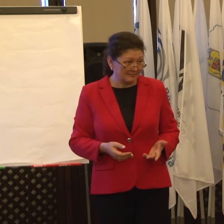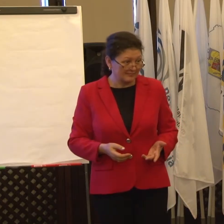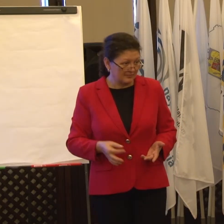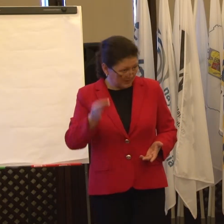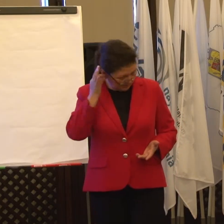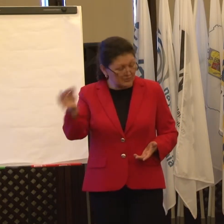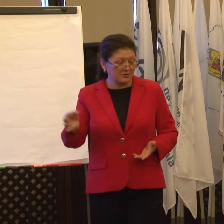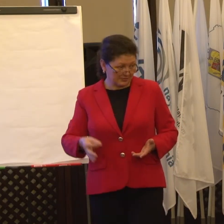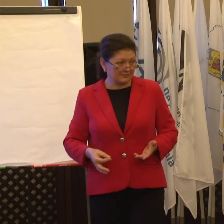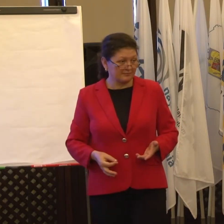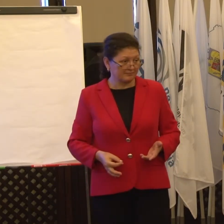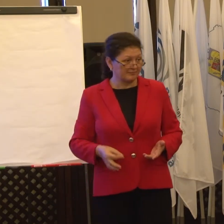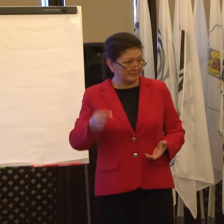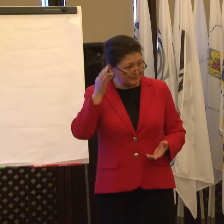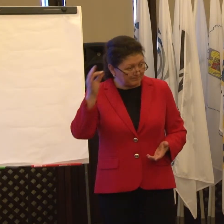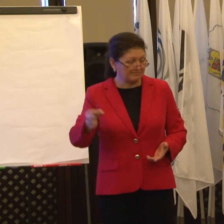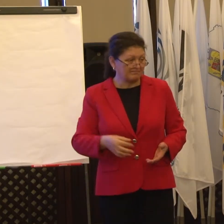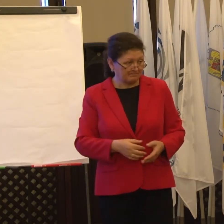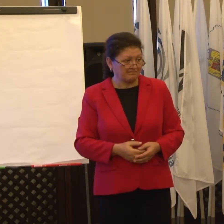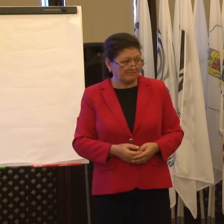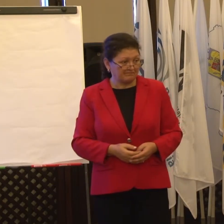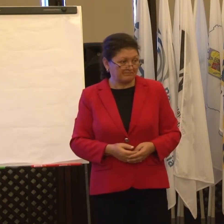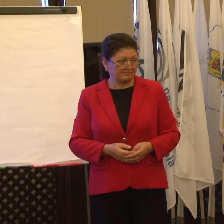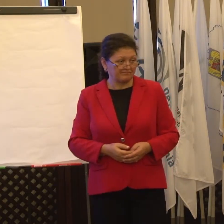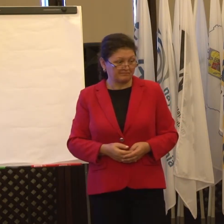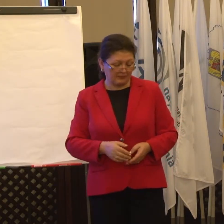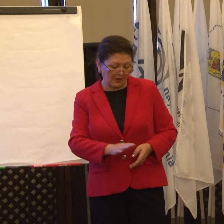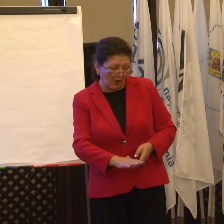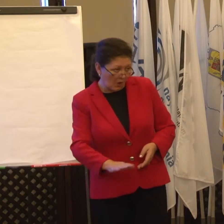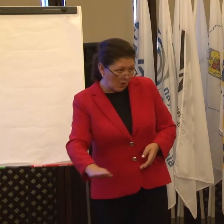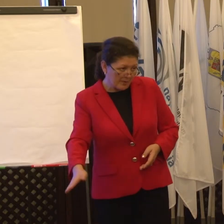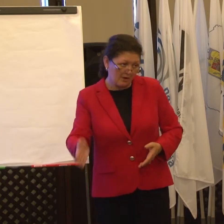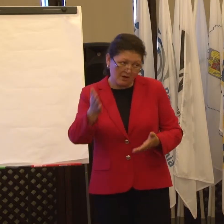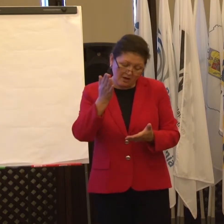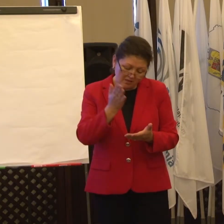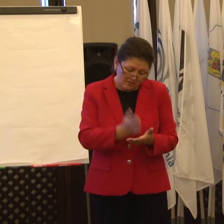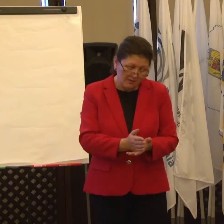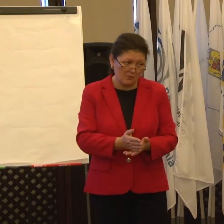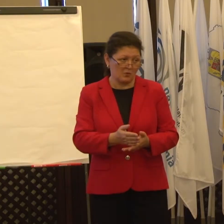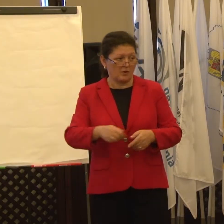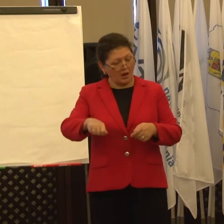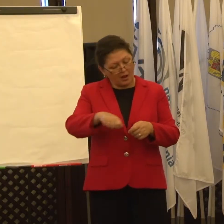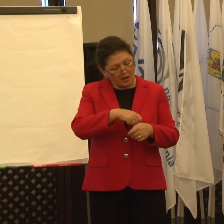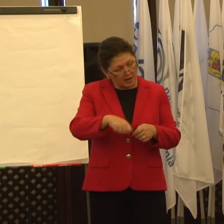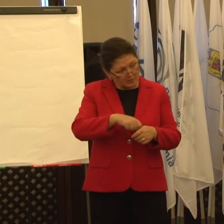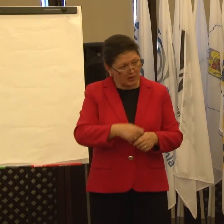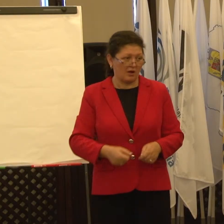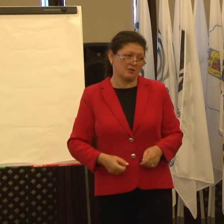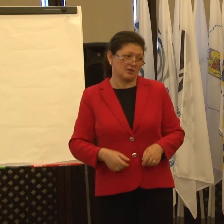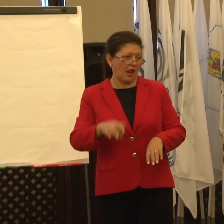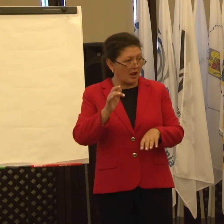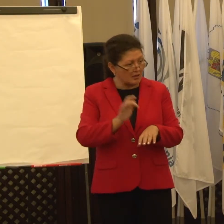copii, copilul are dreptul legal la educație, la servicii medicale,